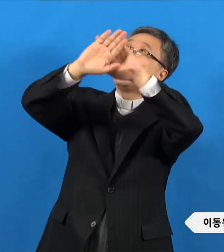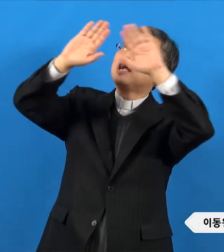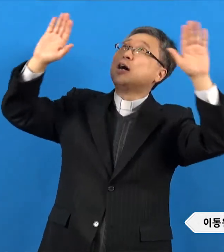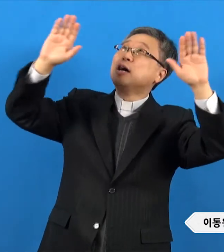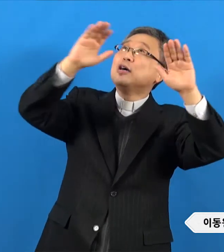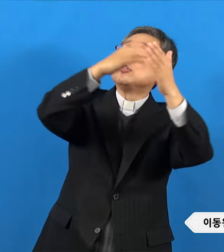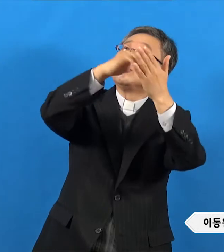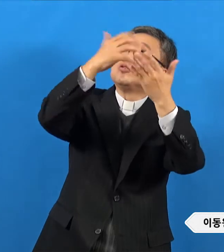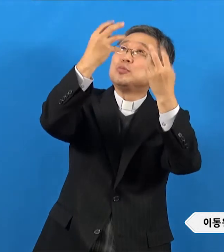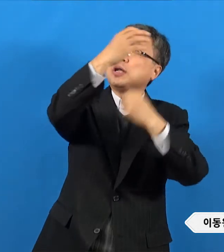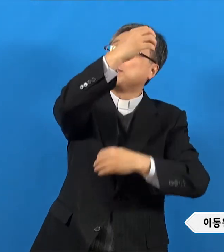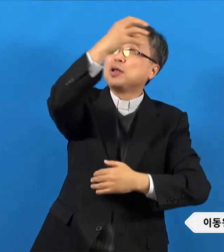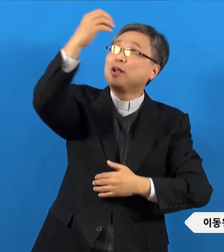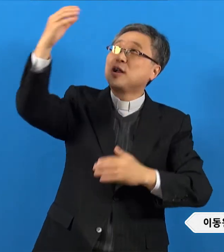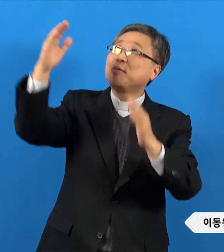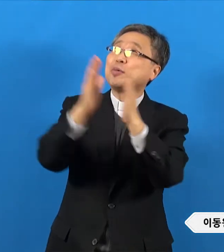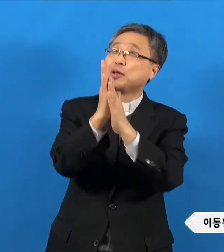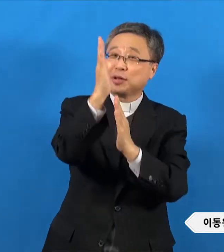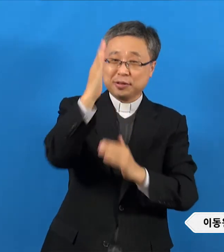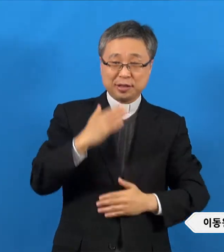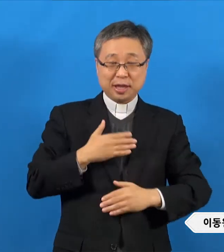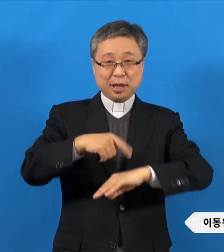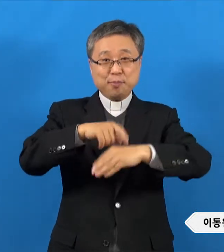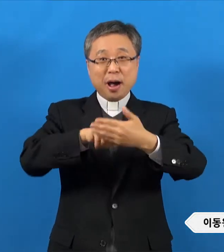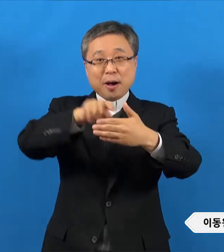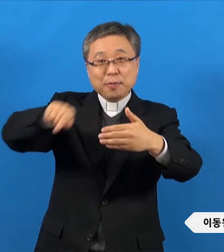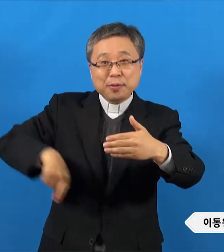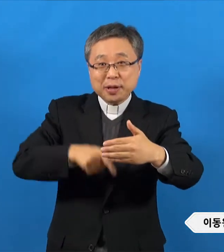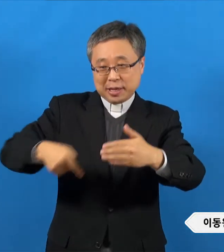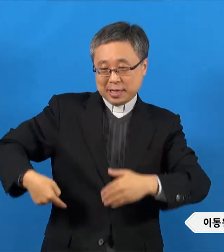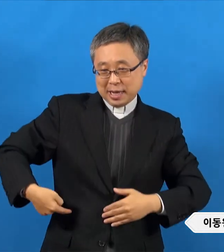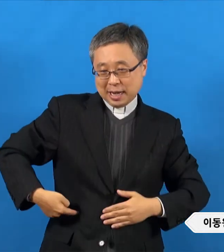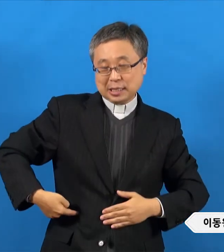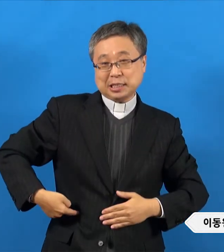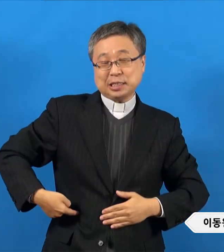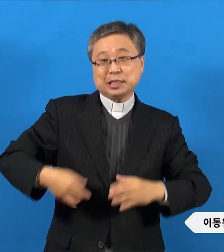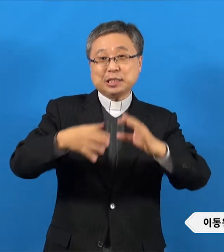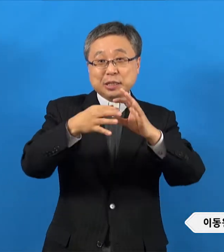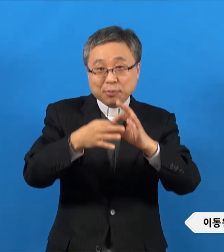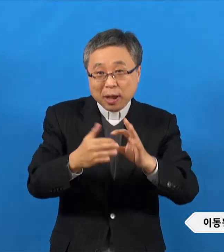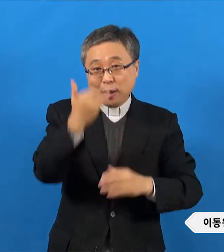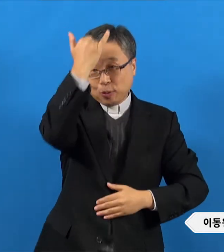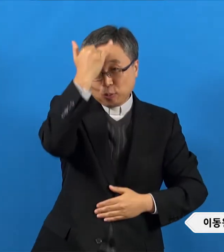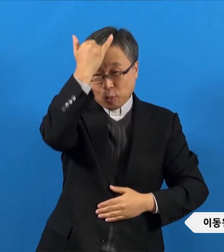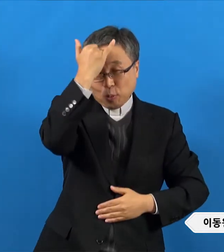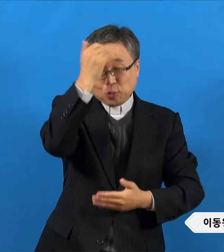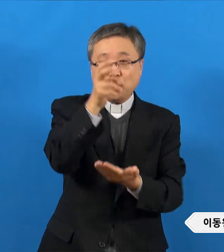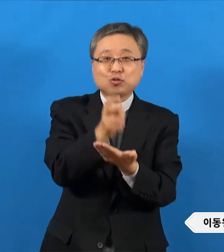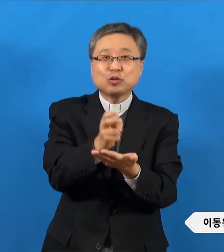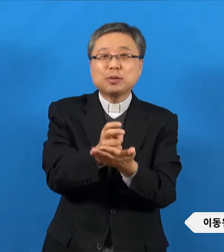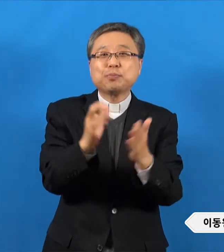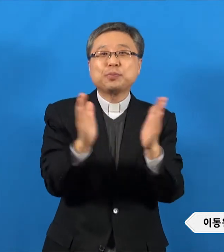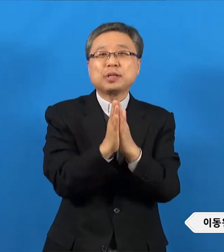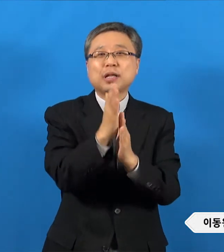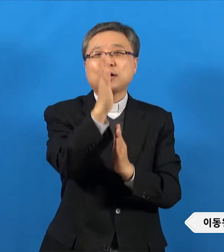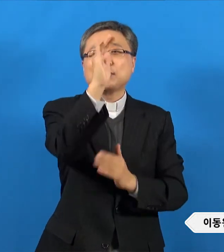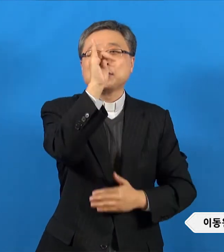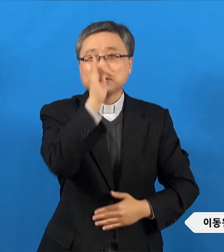무수의 별들이 빛나고 내 마음속에는 양심의 도덕률이 빛나고 있다. 우리 마음속에 있는 도덕적인